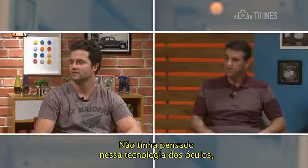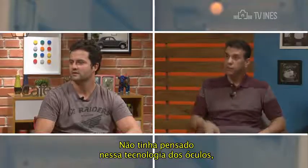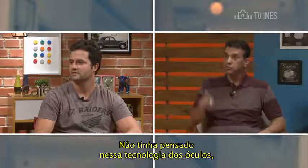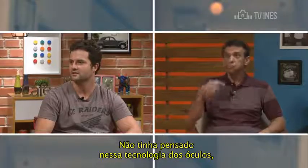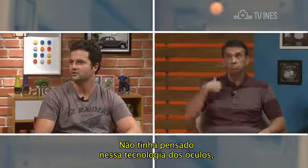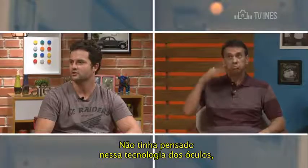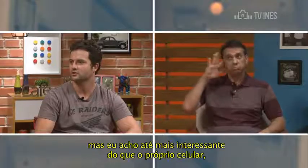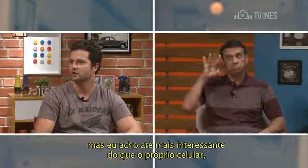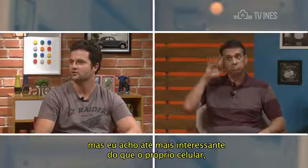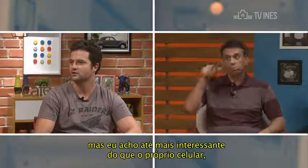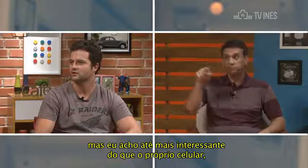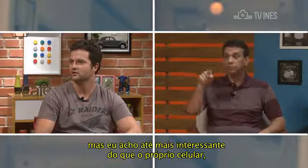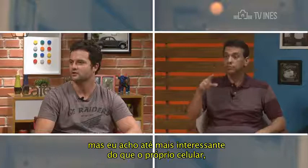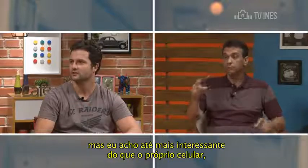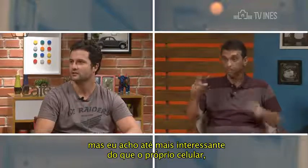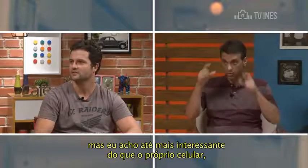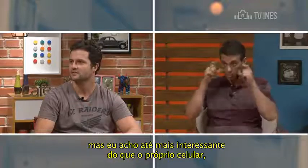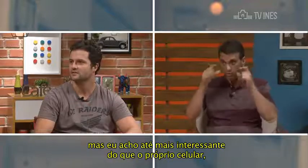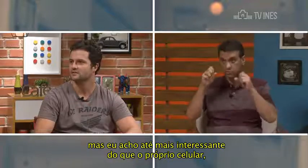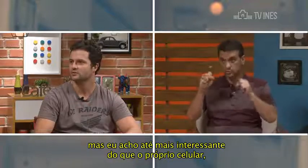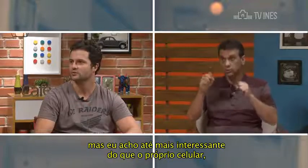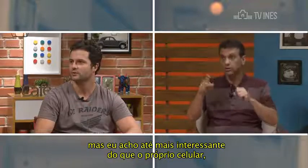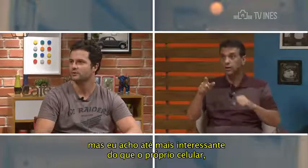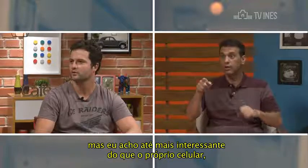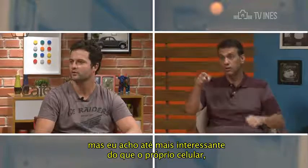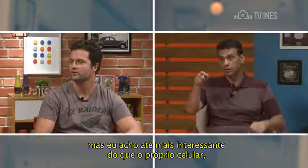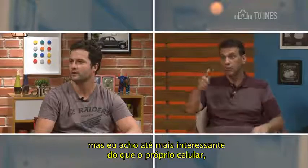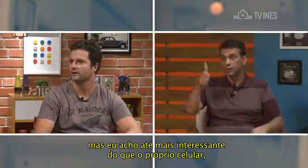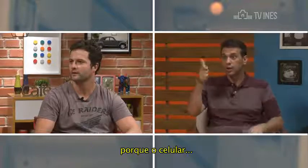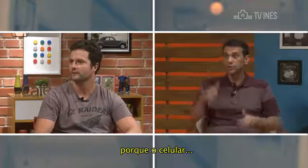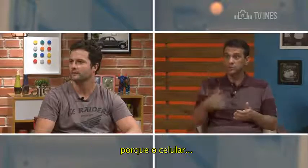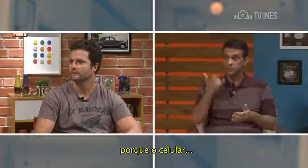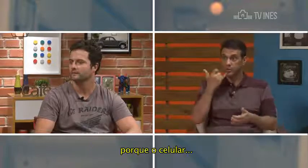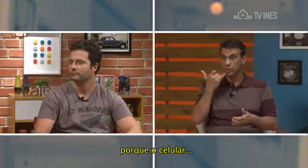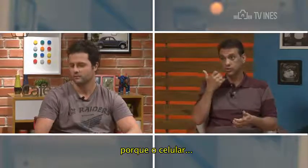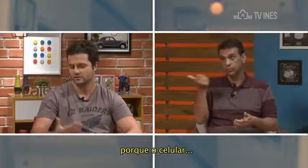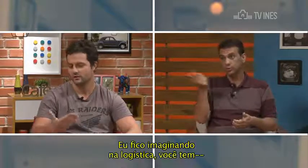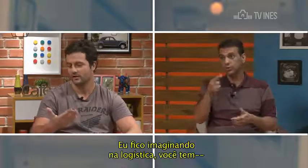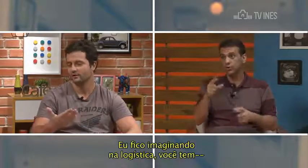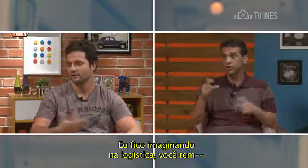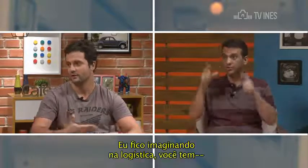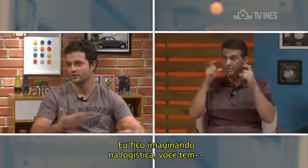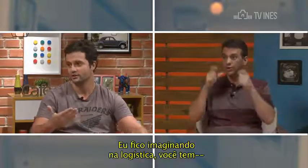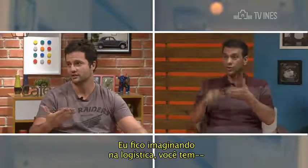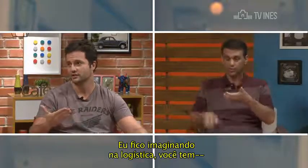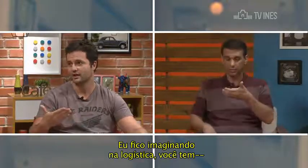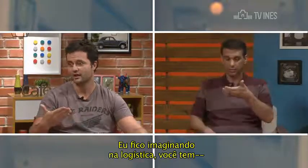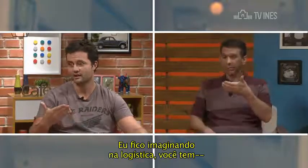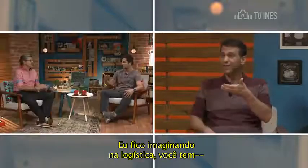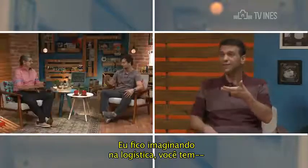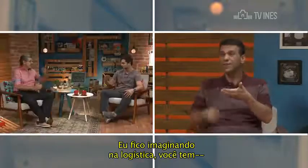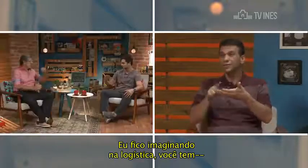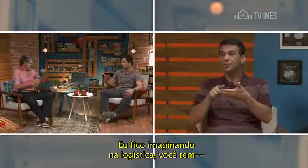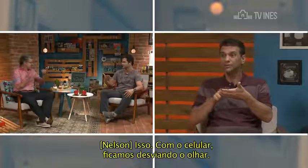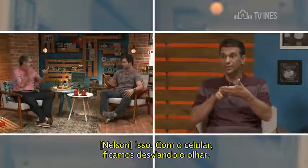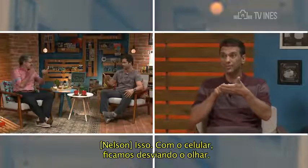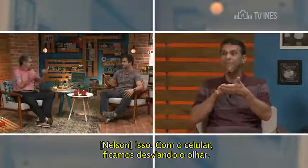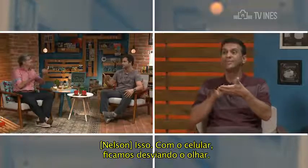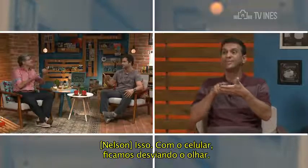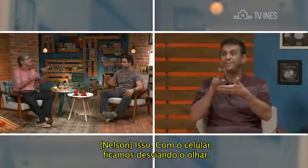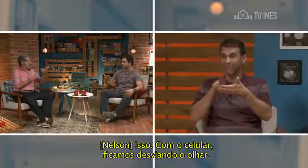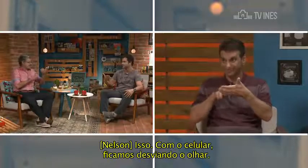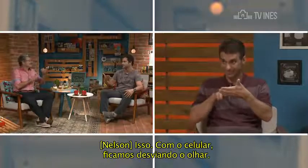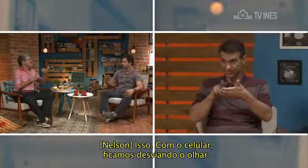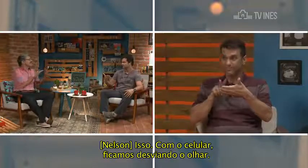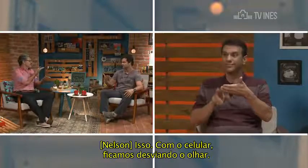tinha pensado nessa tecnologia do óculos, mas eu acho até mais interessante do que o próprio celular. Porque o celular eu fico imaginando na logística, você tem